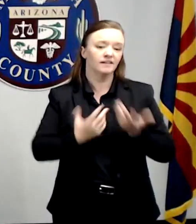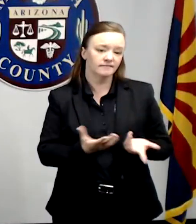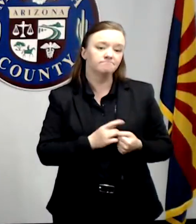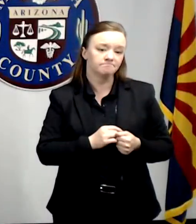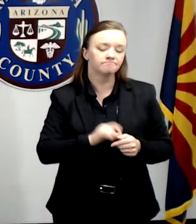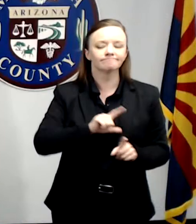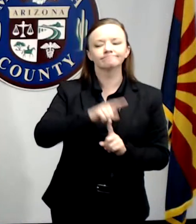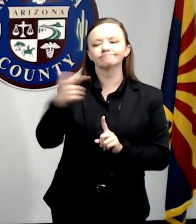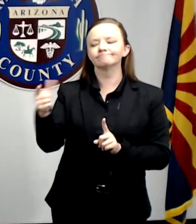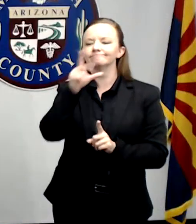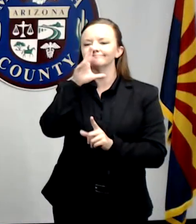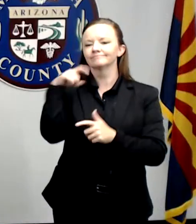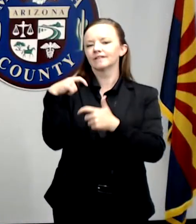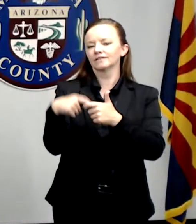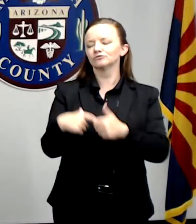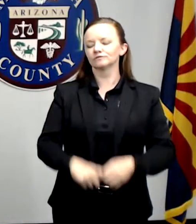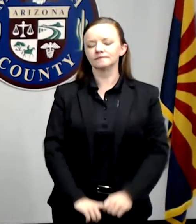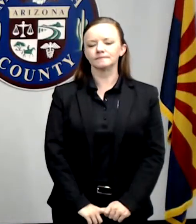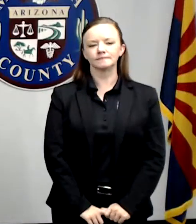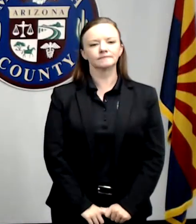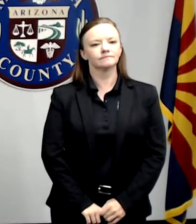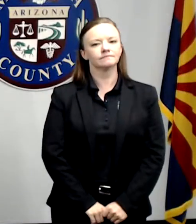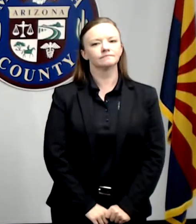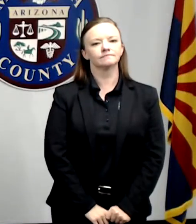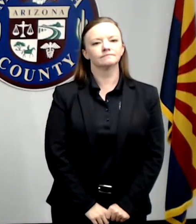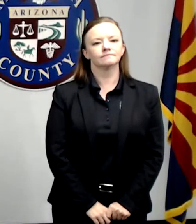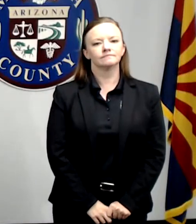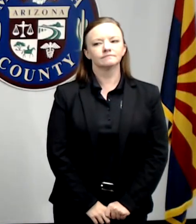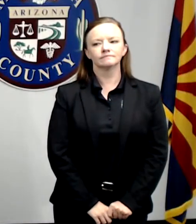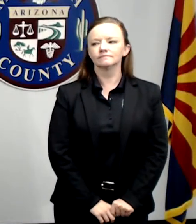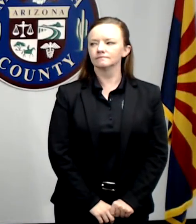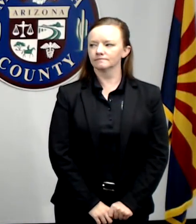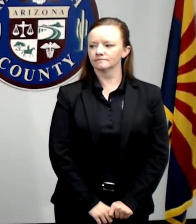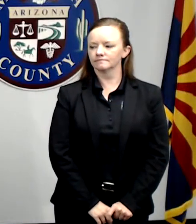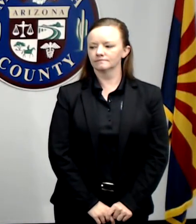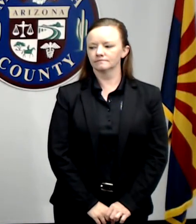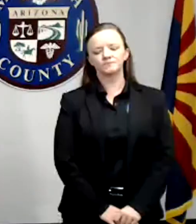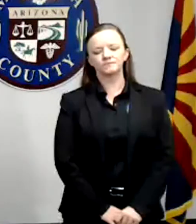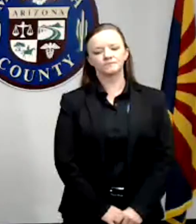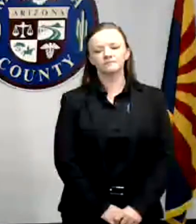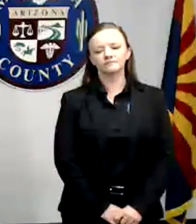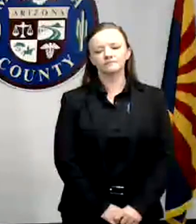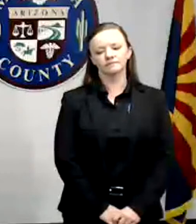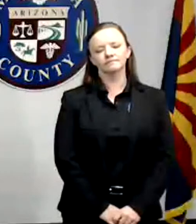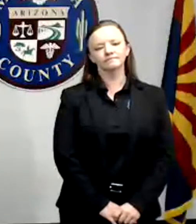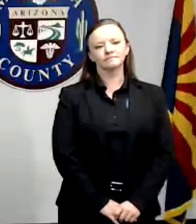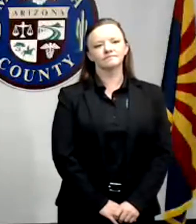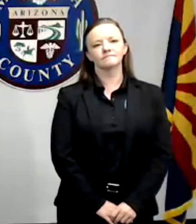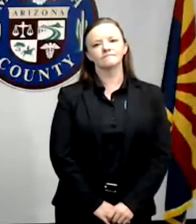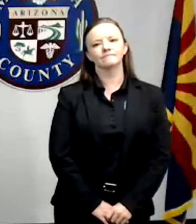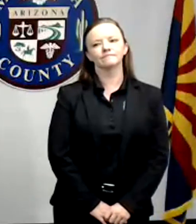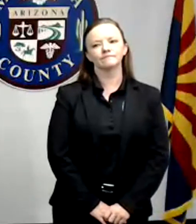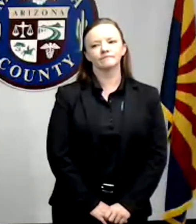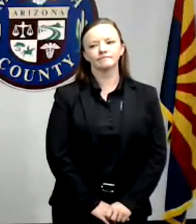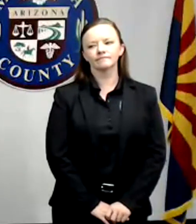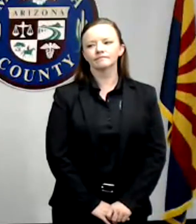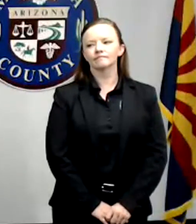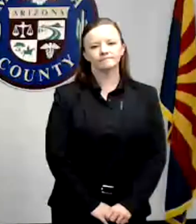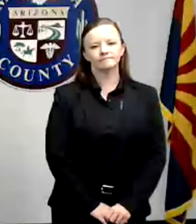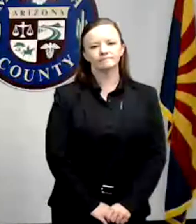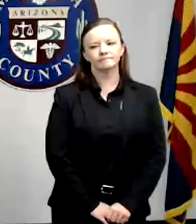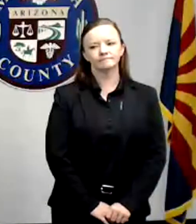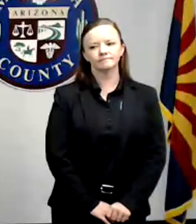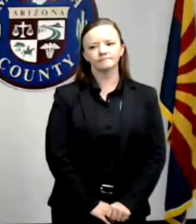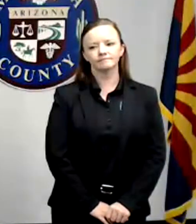La pregunta era que si cuánta gente por promedio se hace las pruebas o se le viene haciendo el contacto. La semana se hacen las pruebas, por ejemplo, el fin de